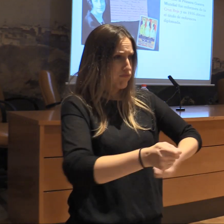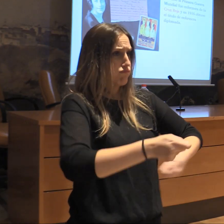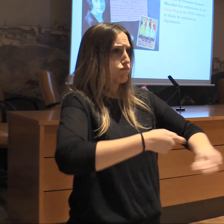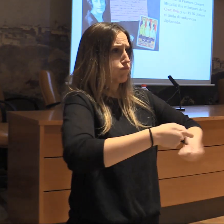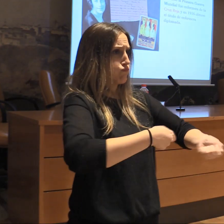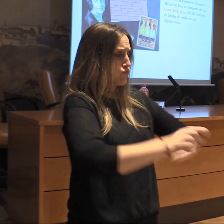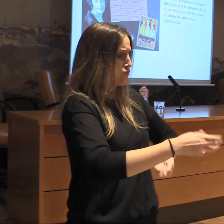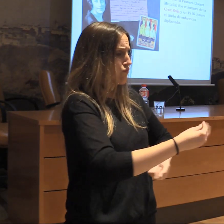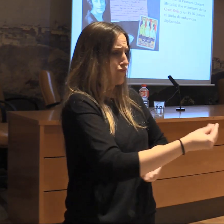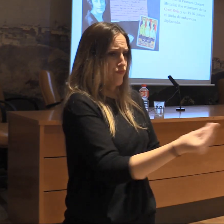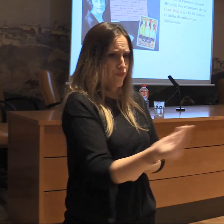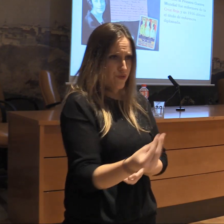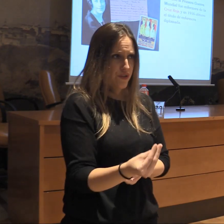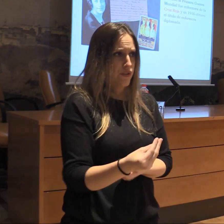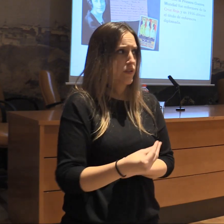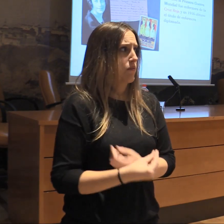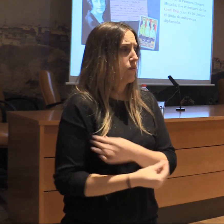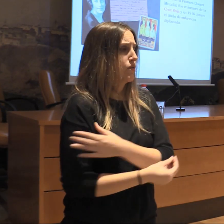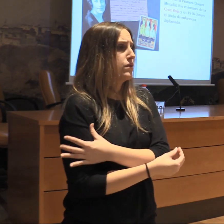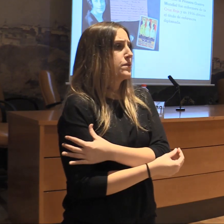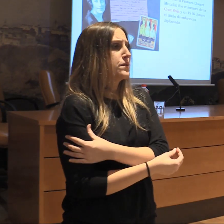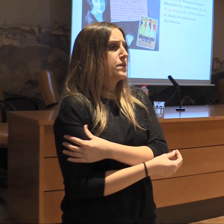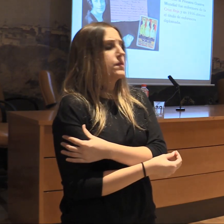Shakespeare o los ejemplares que se han vendido,